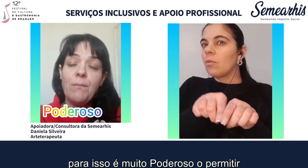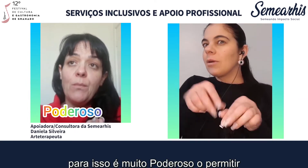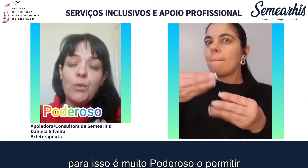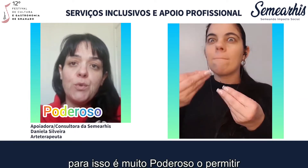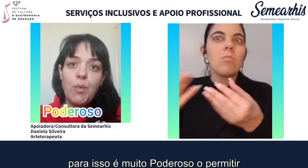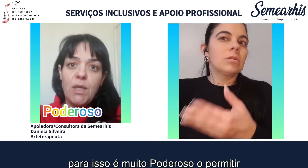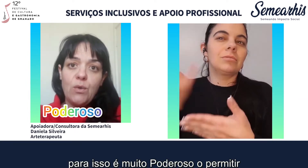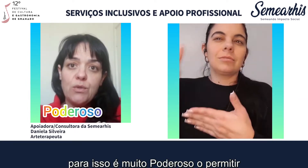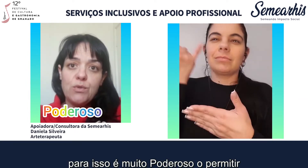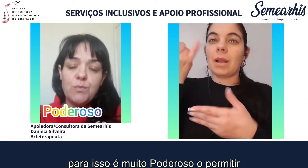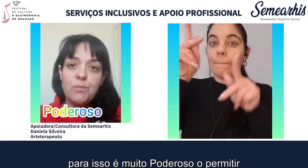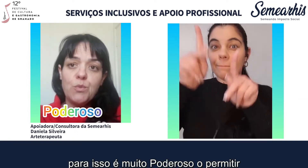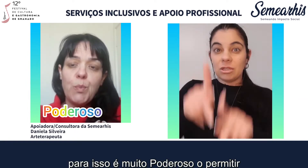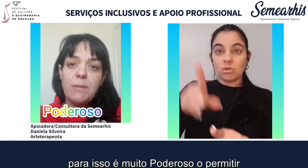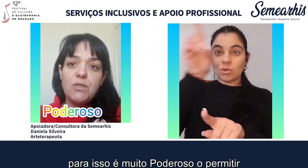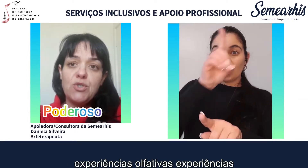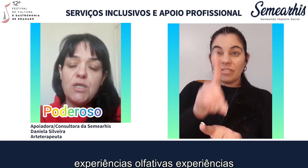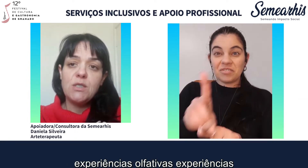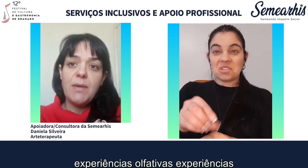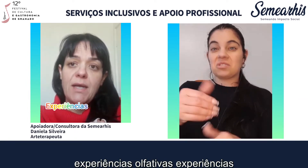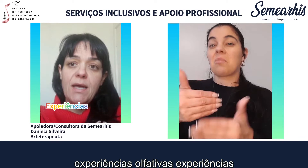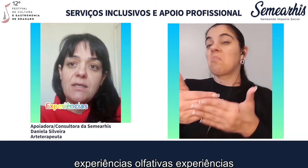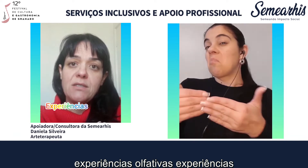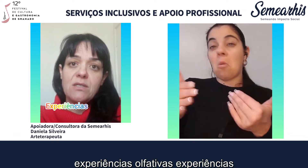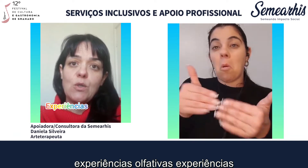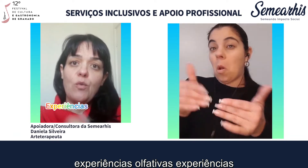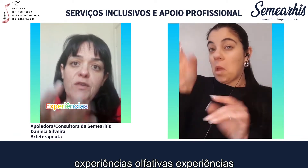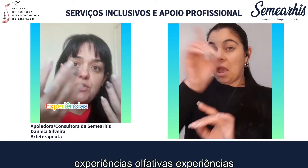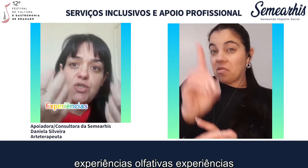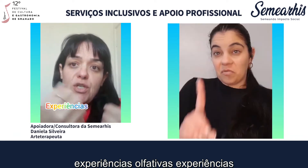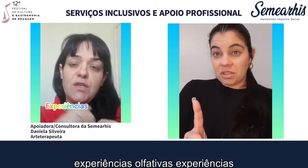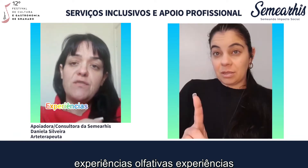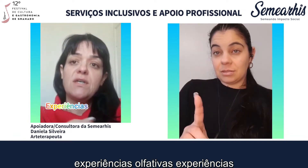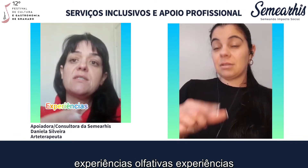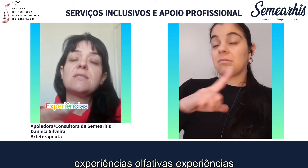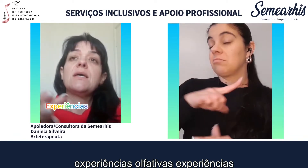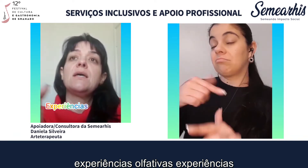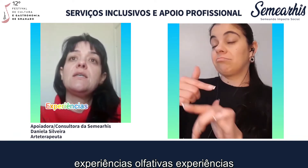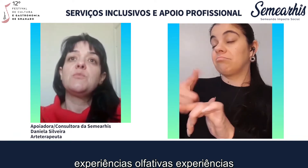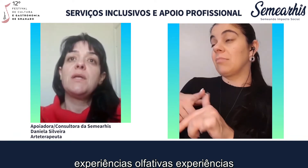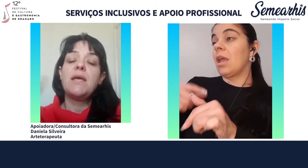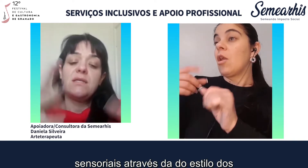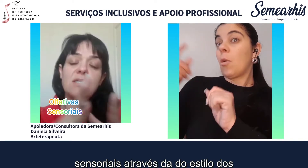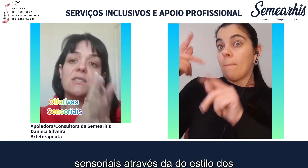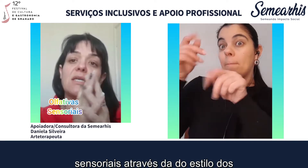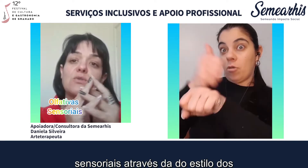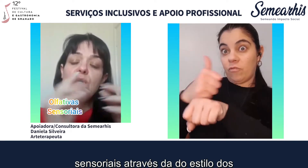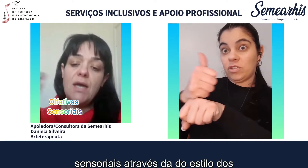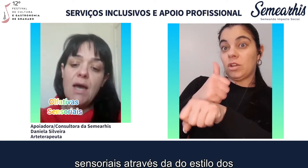é muito poderoso. Tu permitir experiências olfativas,